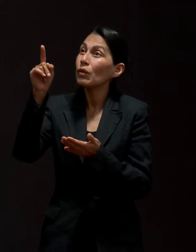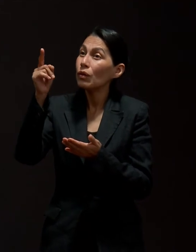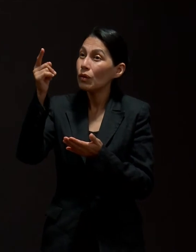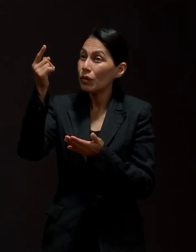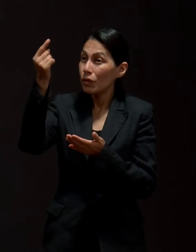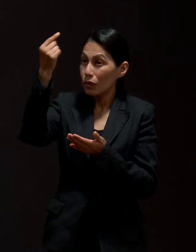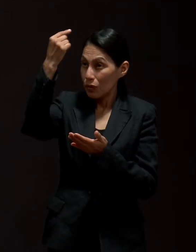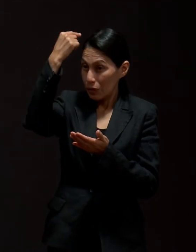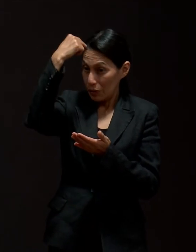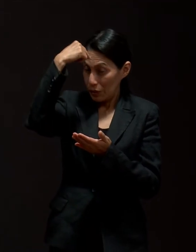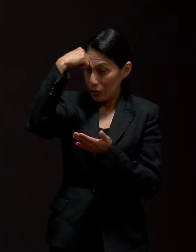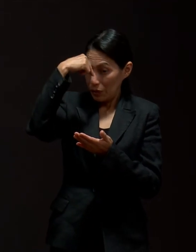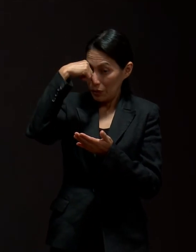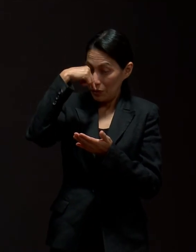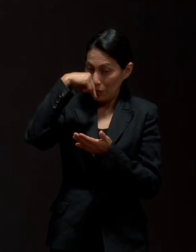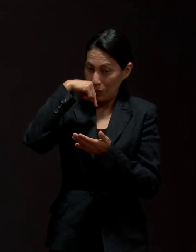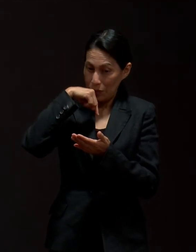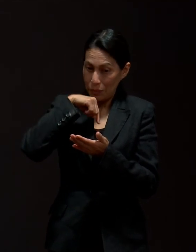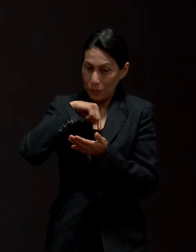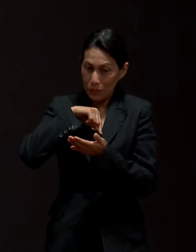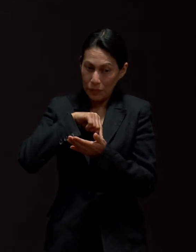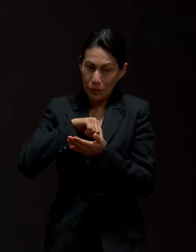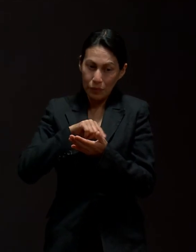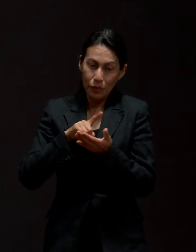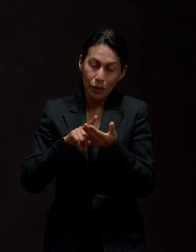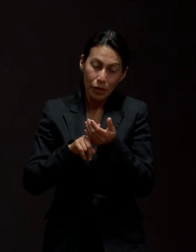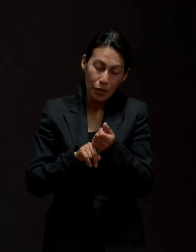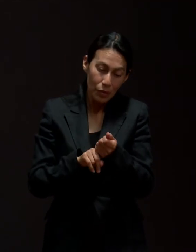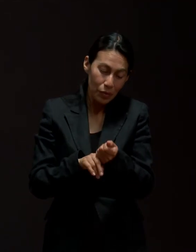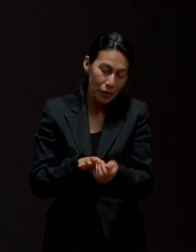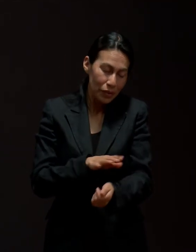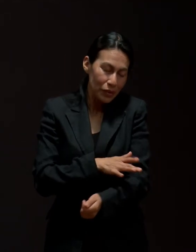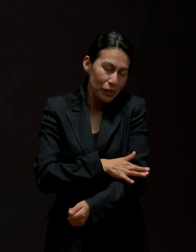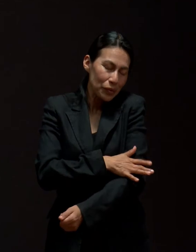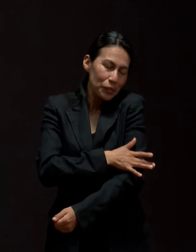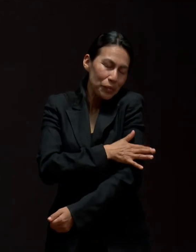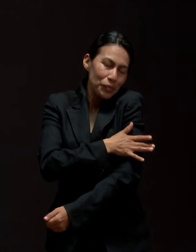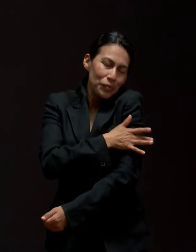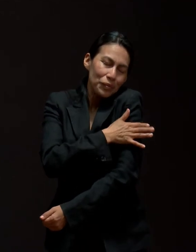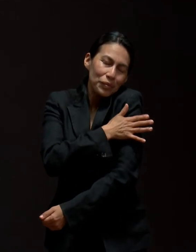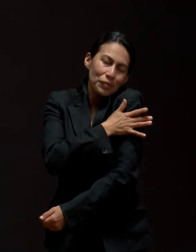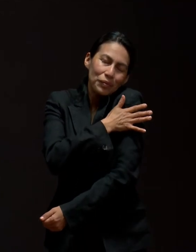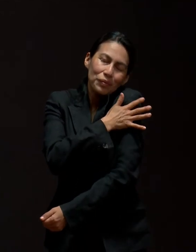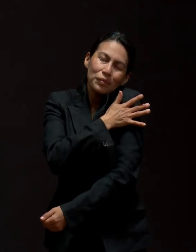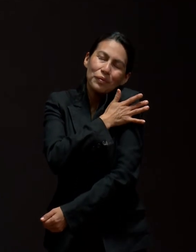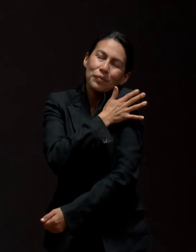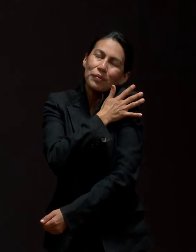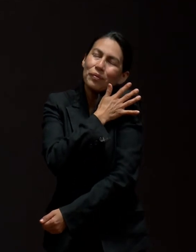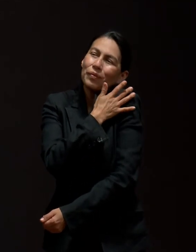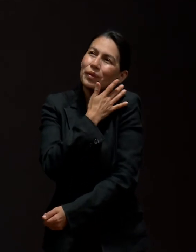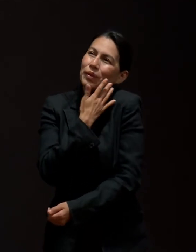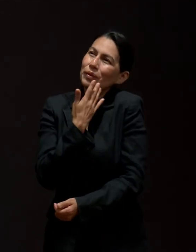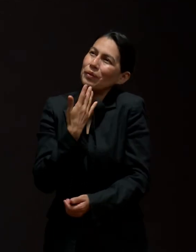Siento tu presencia en mí.